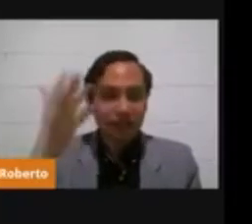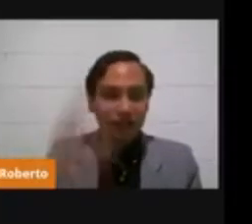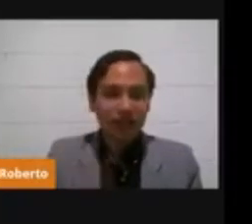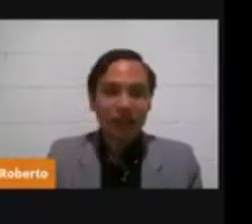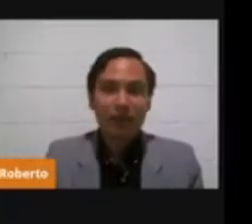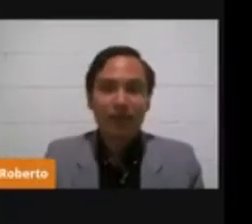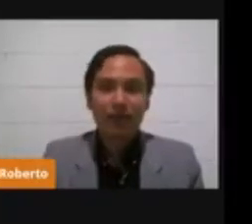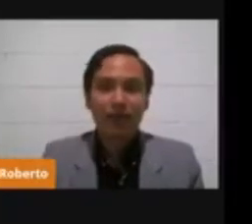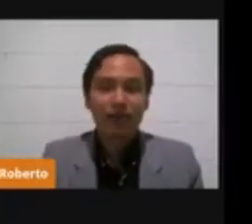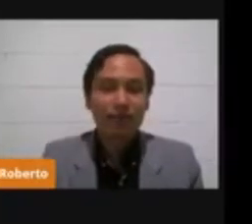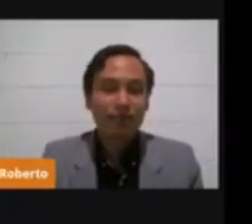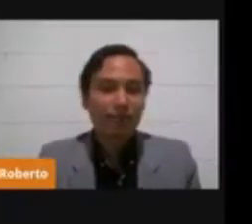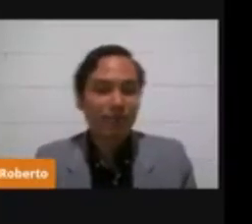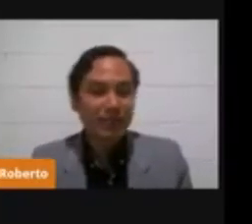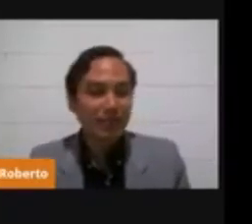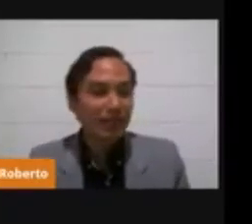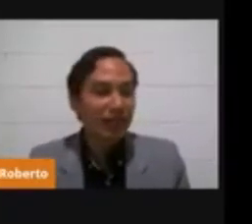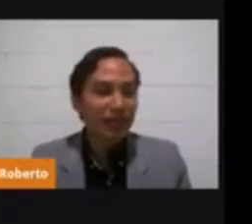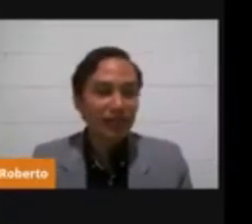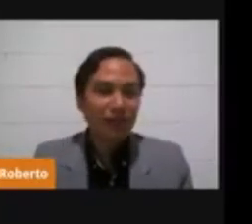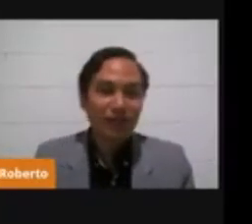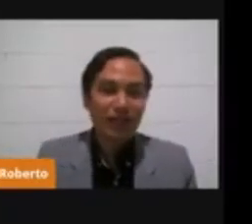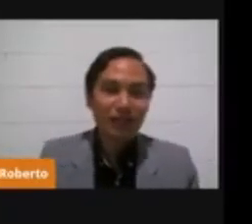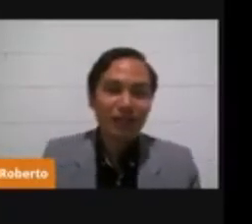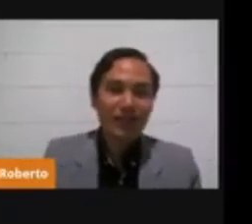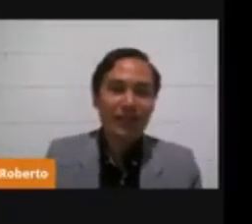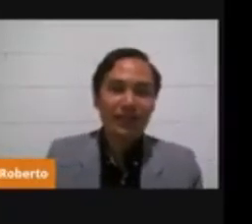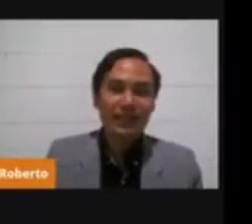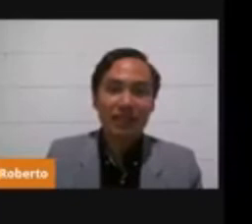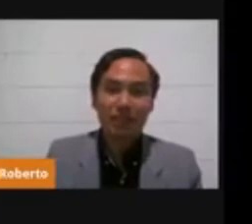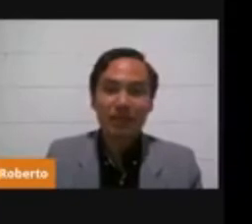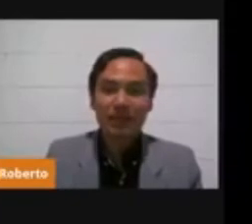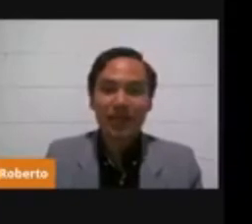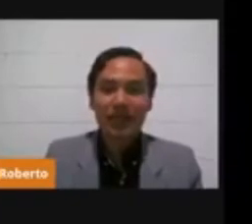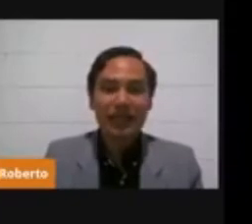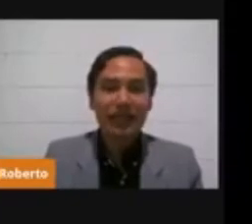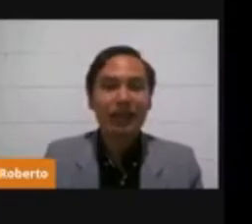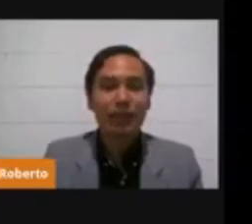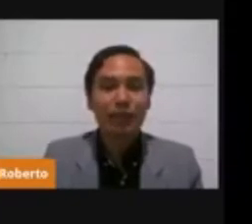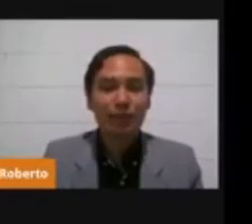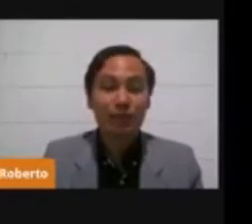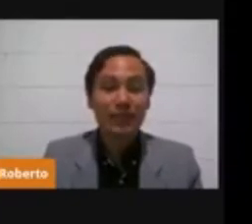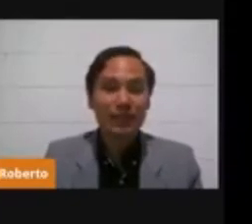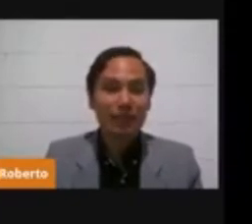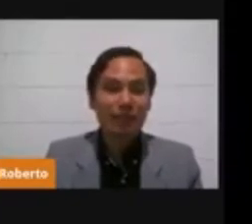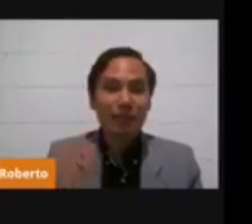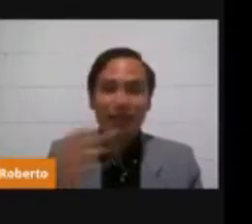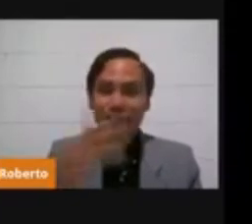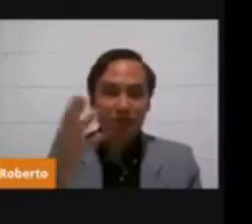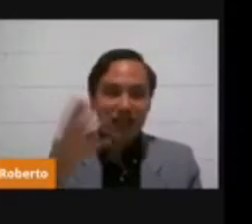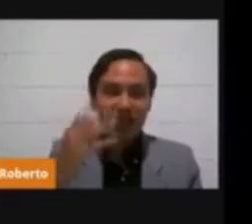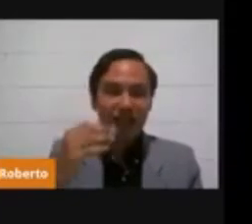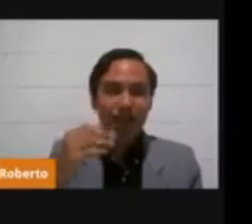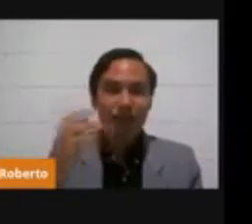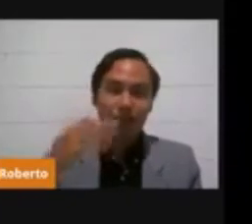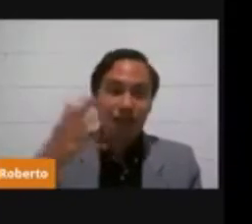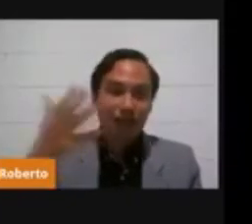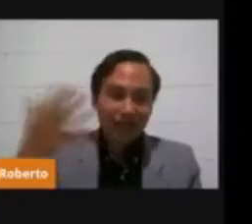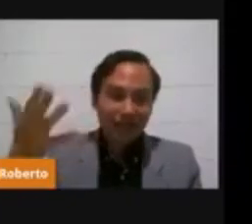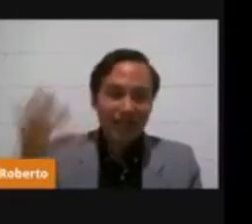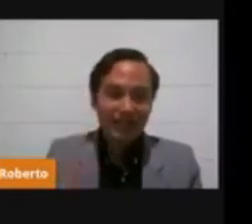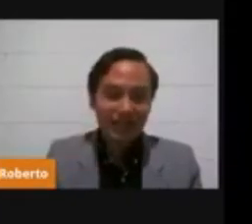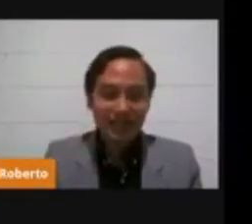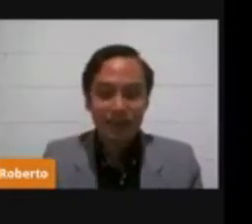escucharlos, verlos, pero pues también digamos la tecnología sirve y podemos escuchar o